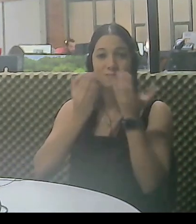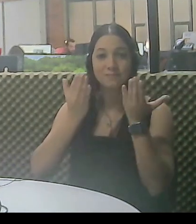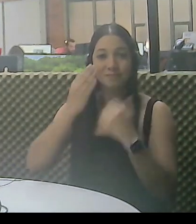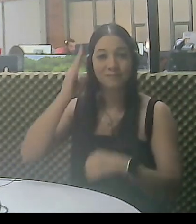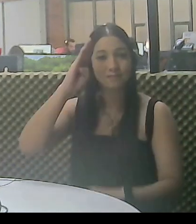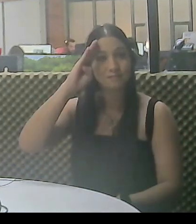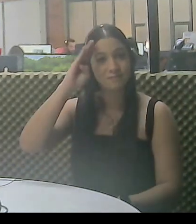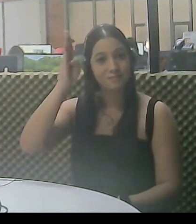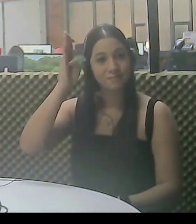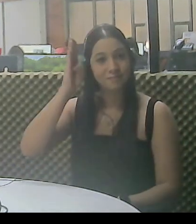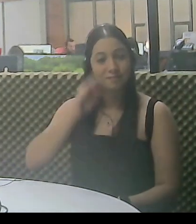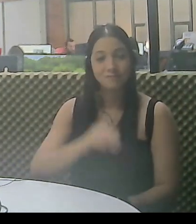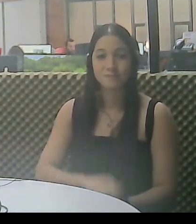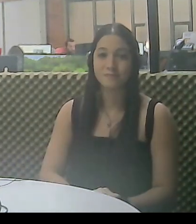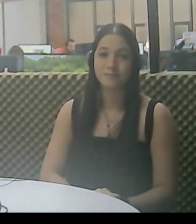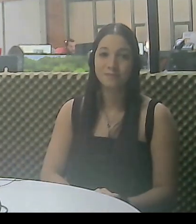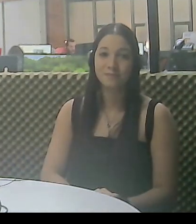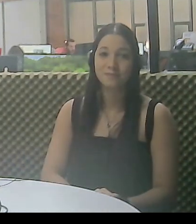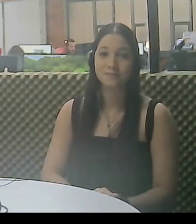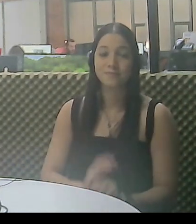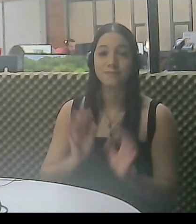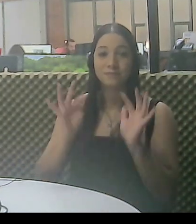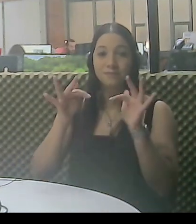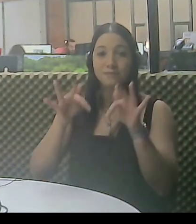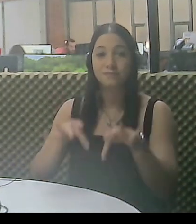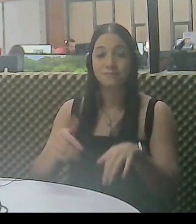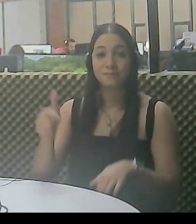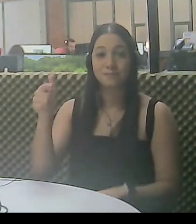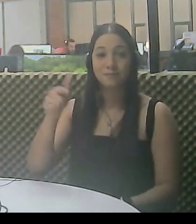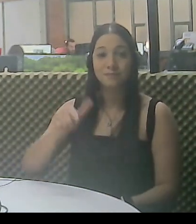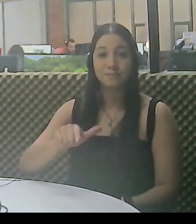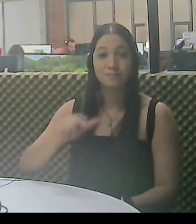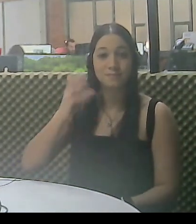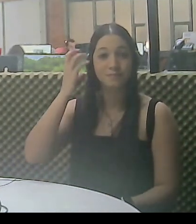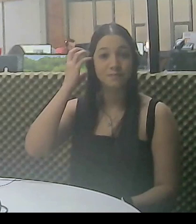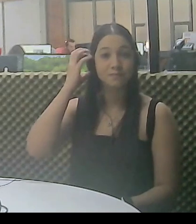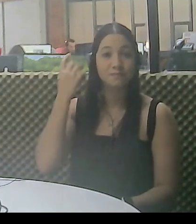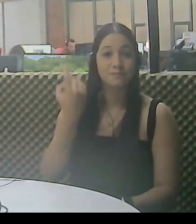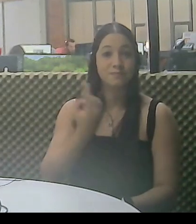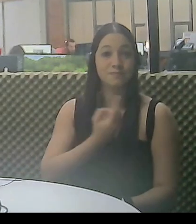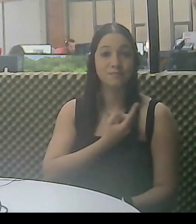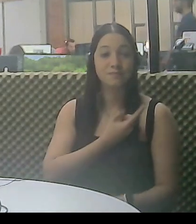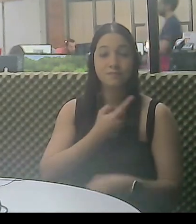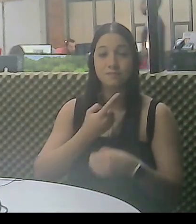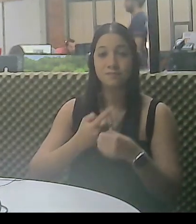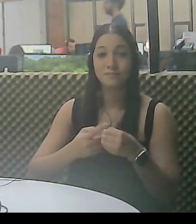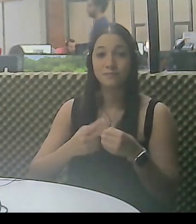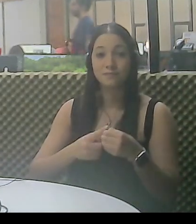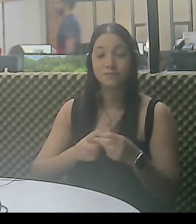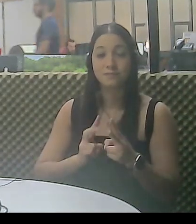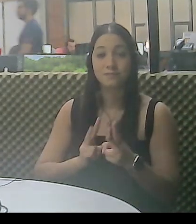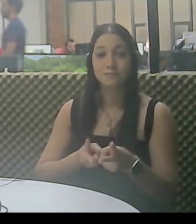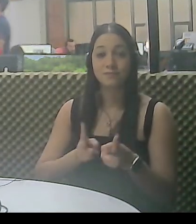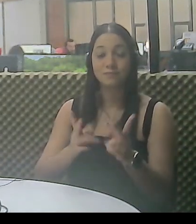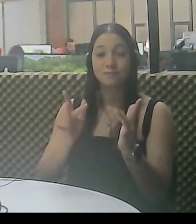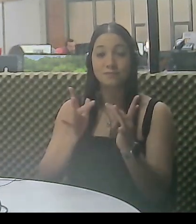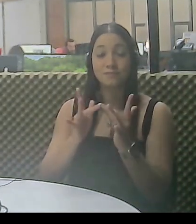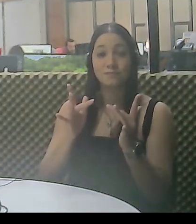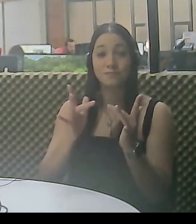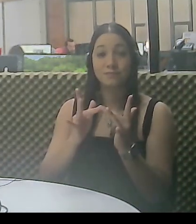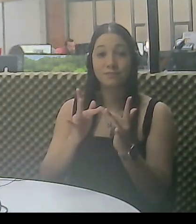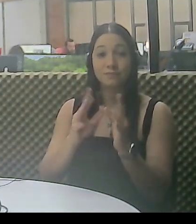mais, fazer bem. Até a próxima. Fica por aqui mais uma edição do programa da Rádio Nossa Cidade.